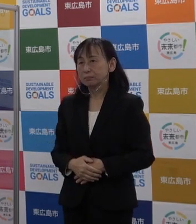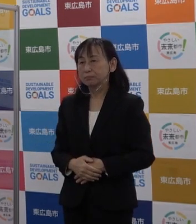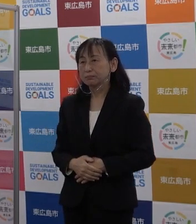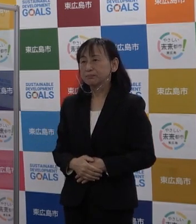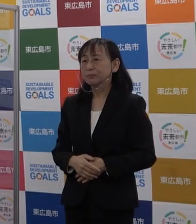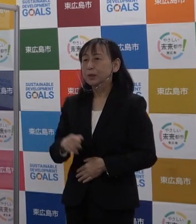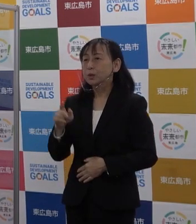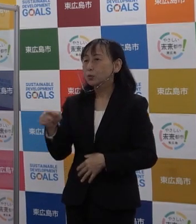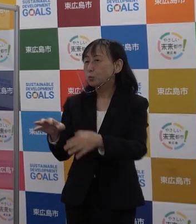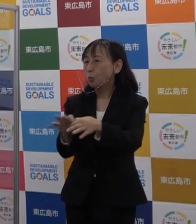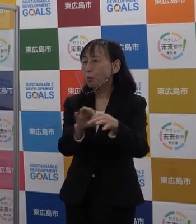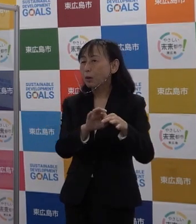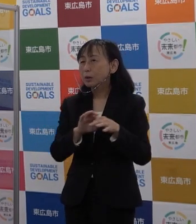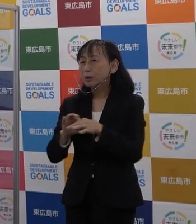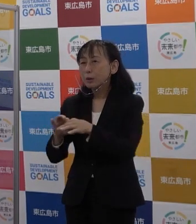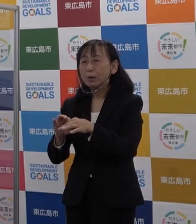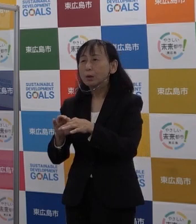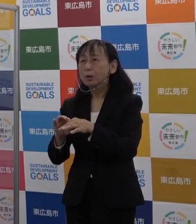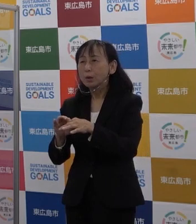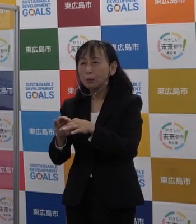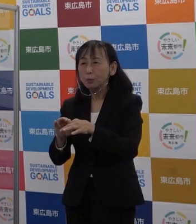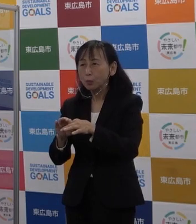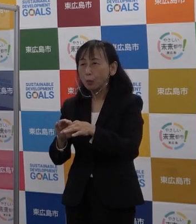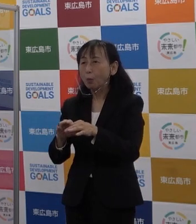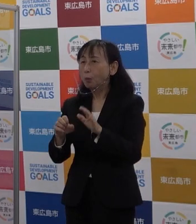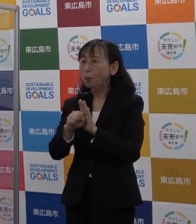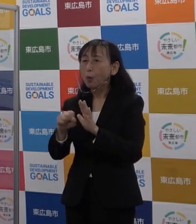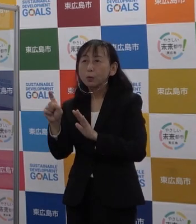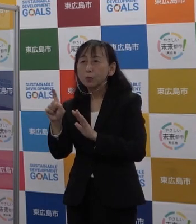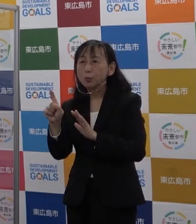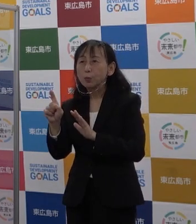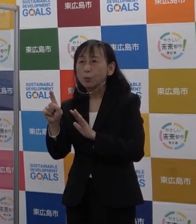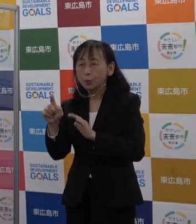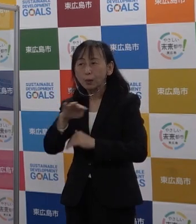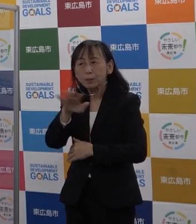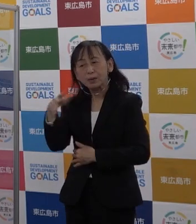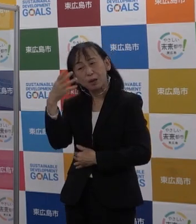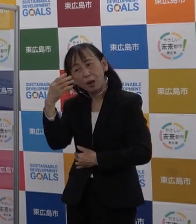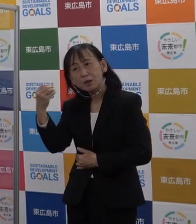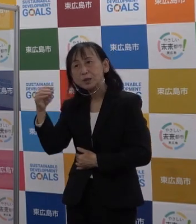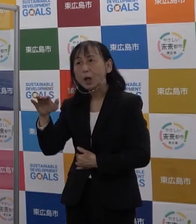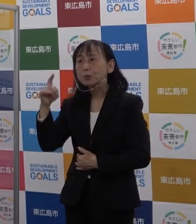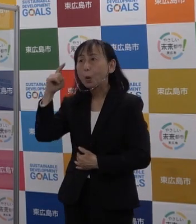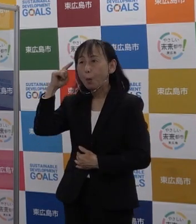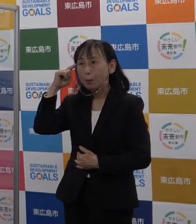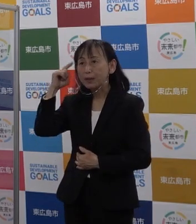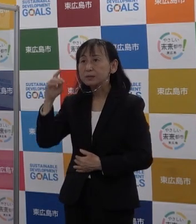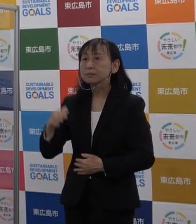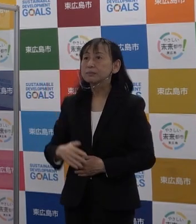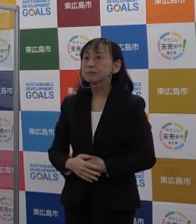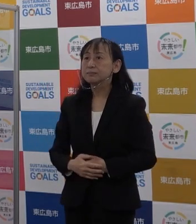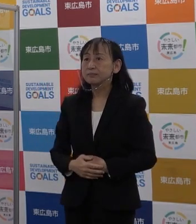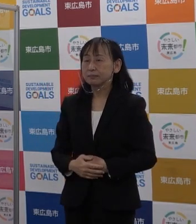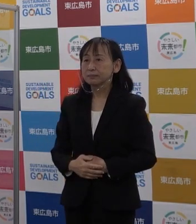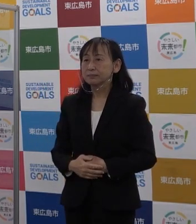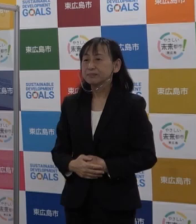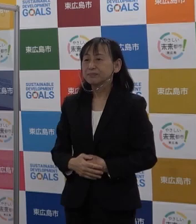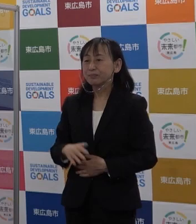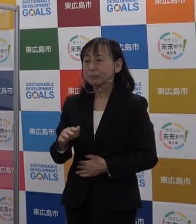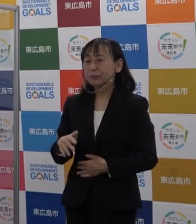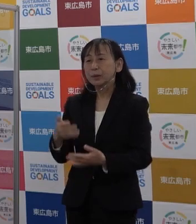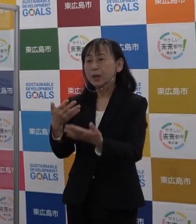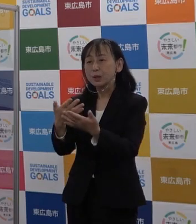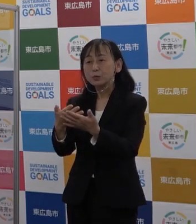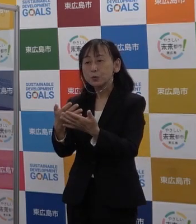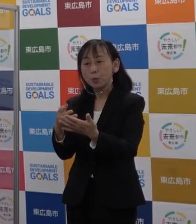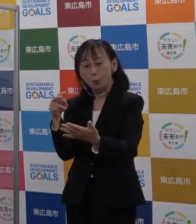ういうふうな連携を結ぶのかということが少し関心事になるかと思うんですけどもここに書いてます図をちょ